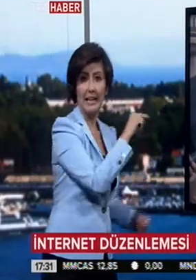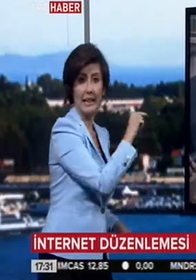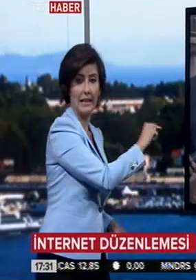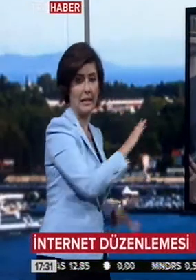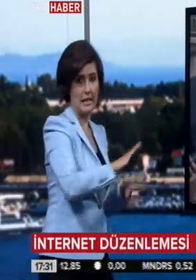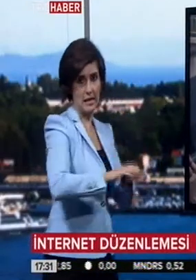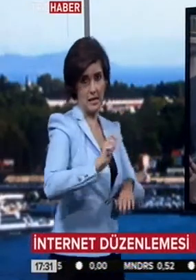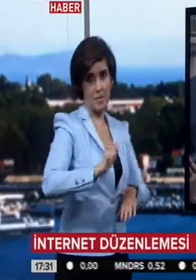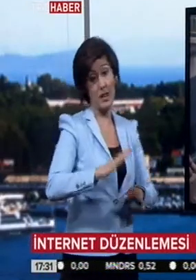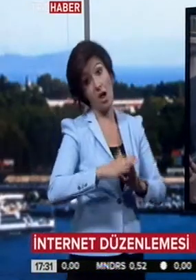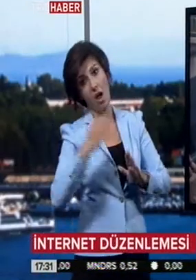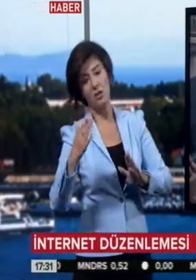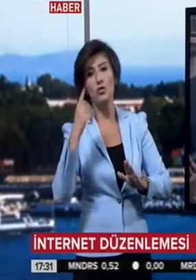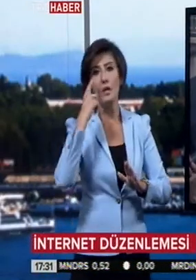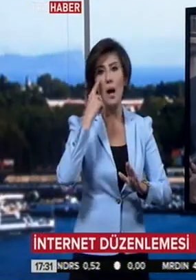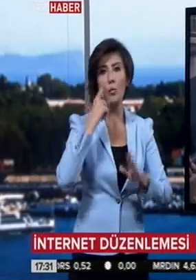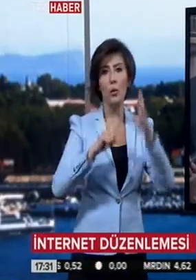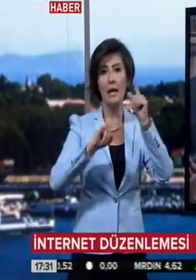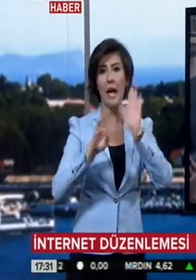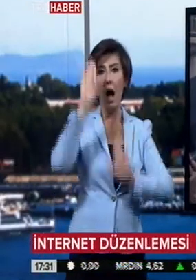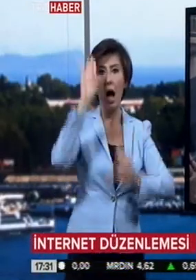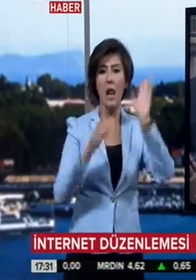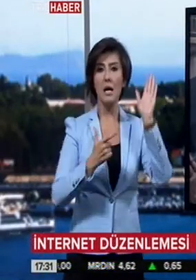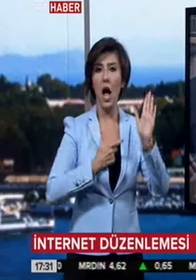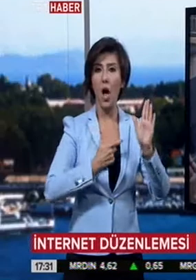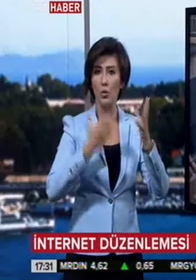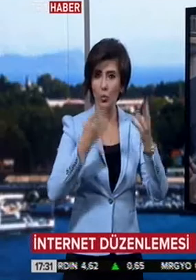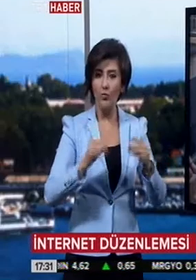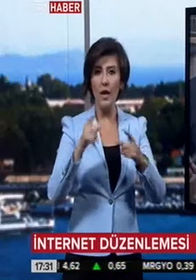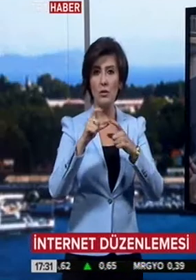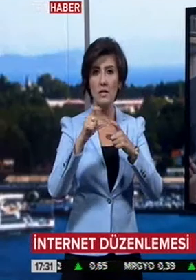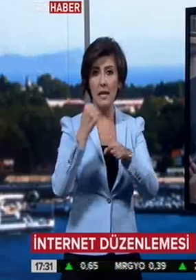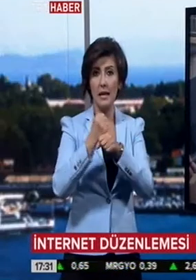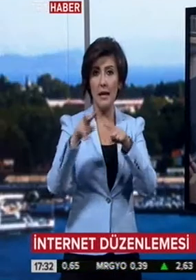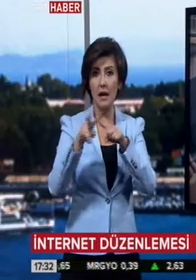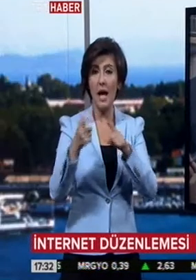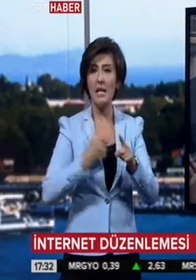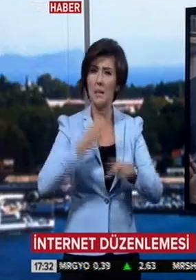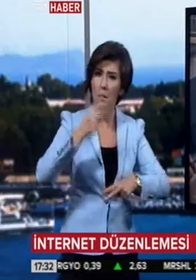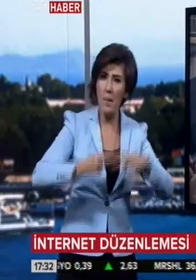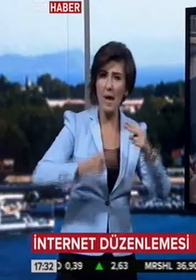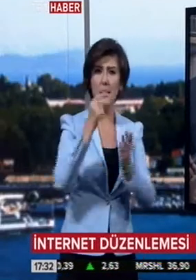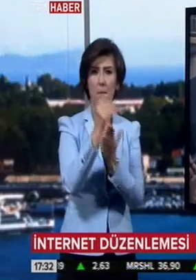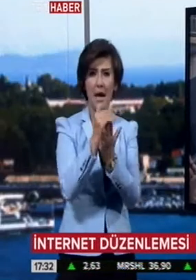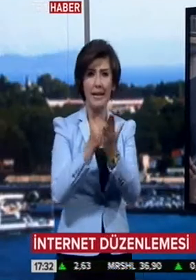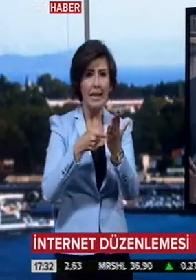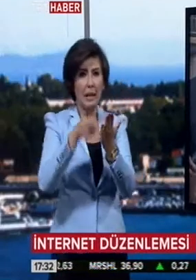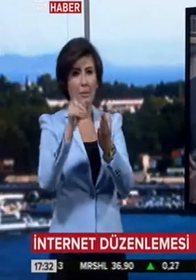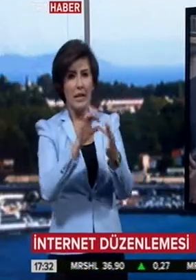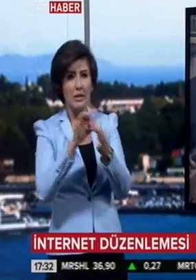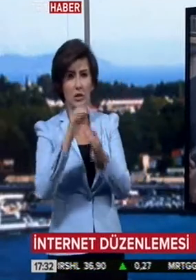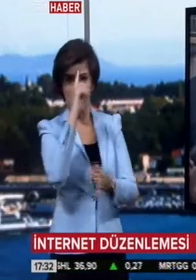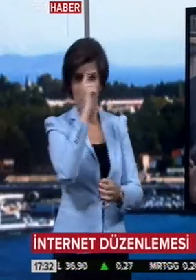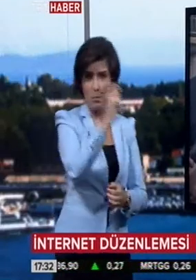Vekili Akif Hamza Çebi yaptı. Ayrıca Kamu İhale Kanunu yasası ve Sosyal Güvenlik Kurumu yasasındaki bazı maddelerin